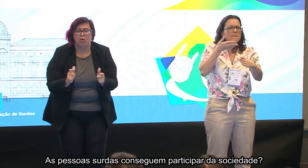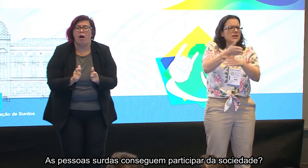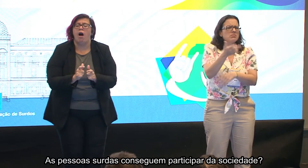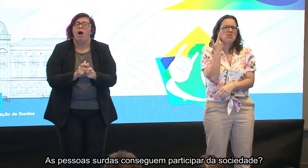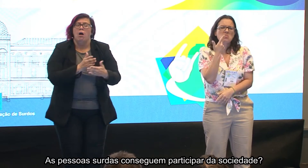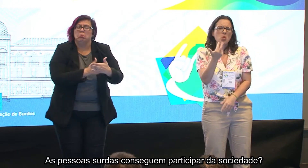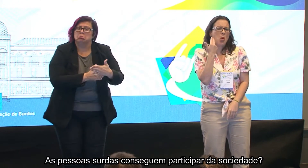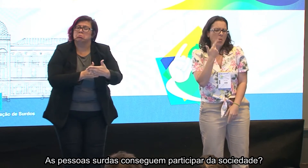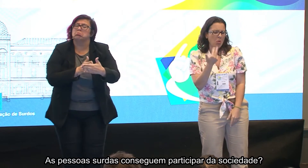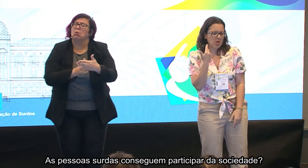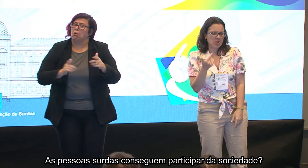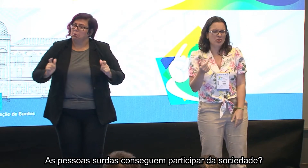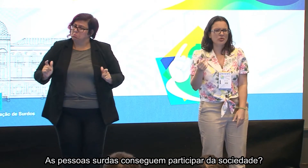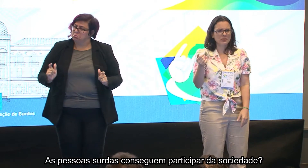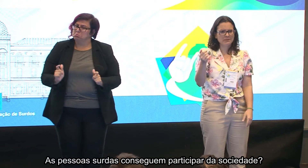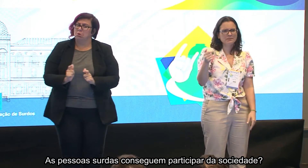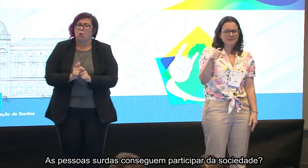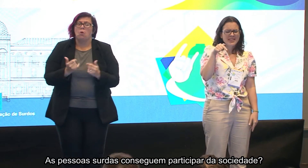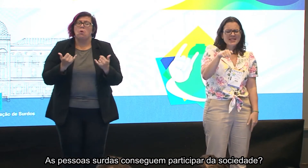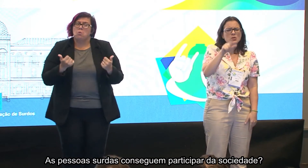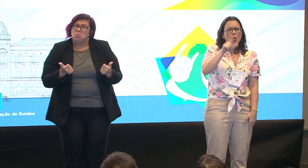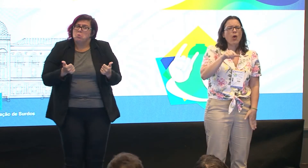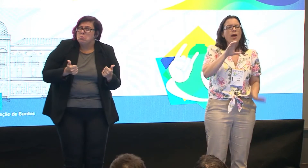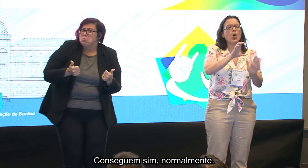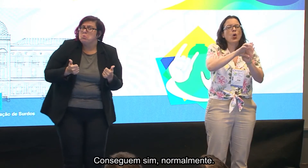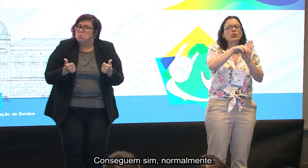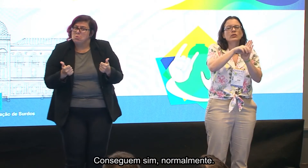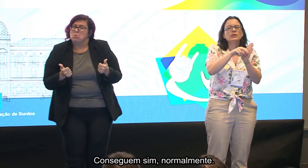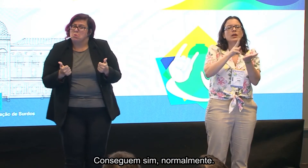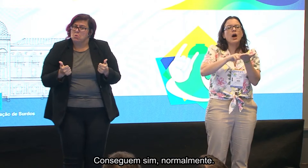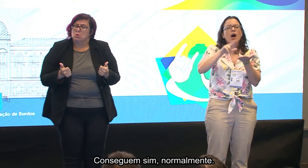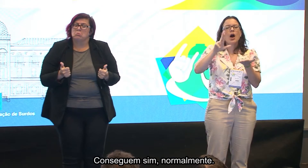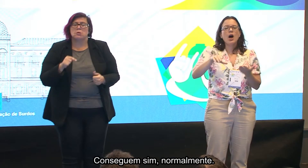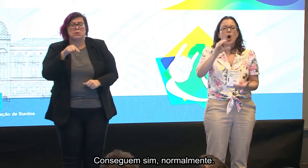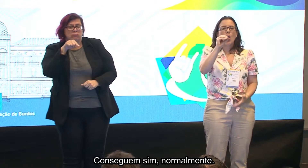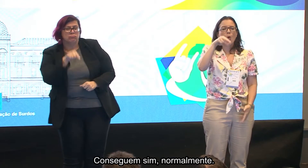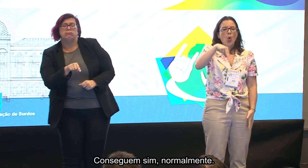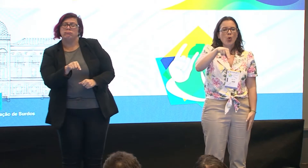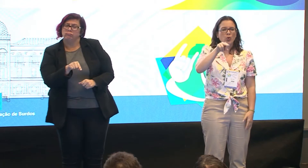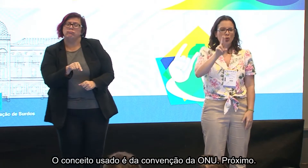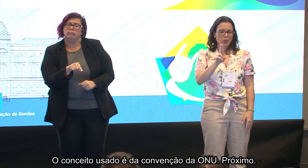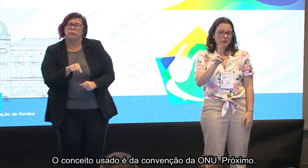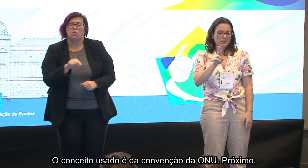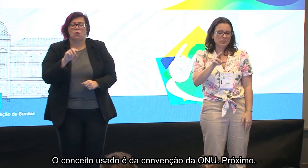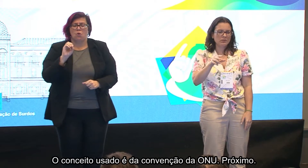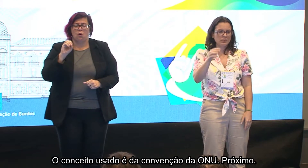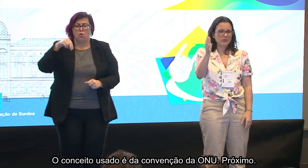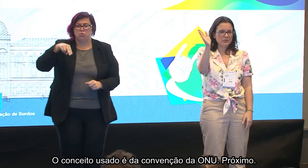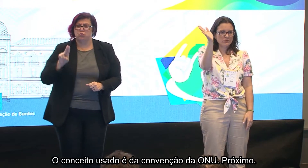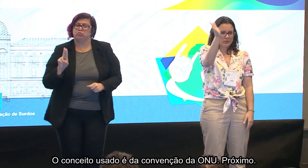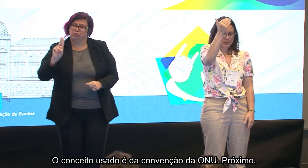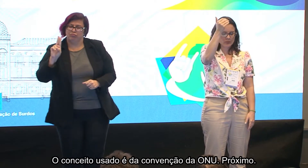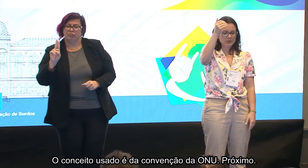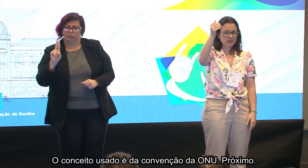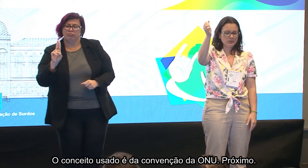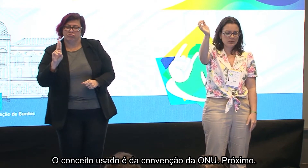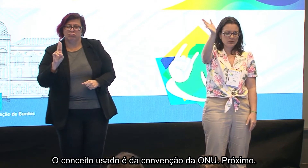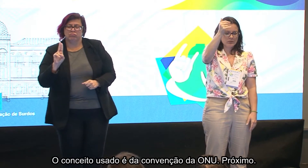surdas conseguem participar da sociedade? Conseguem sim, normalmente. E o conceito usado é da Convenção